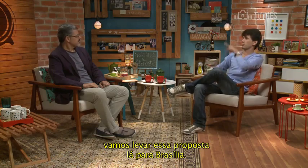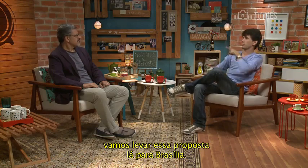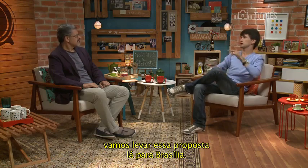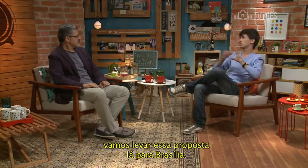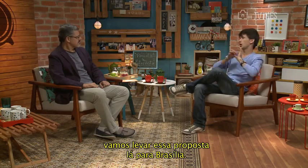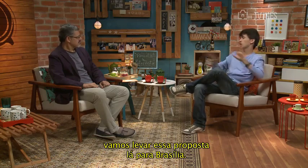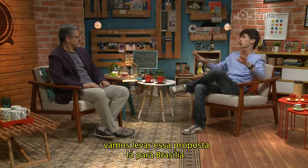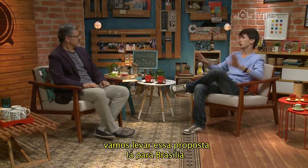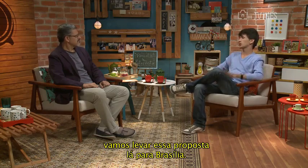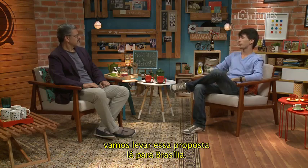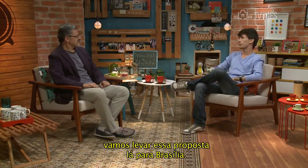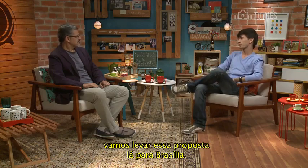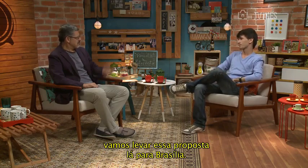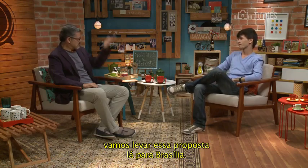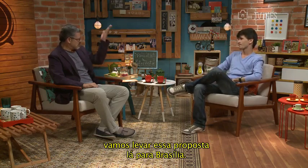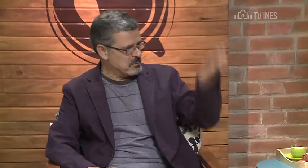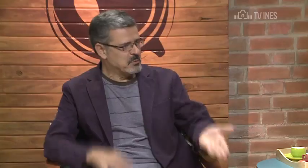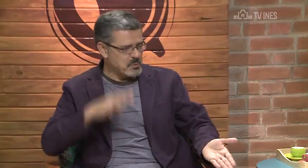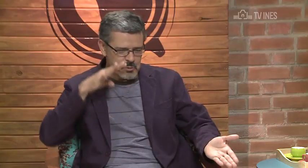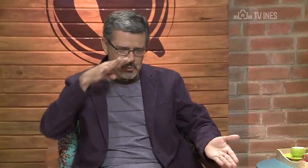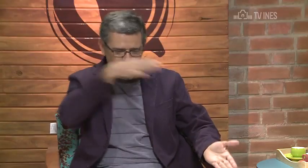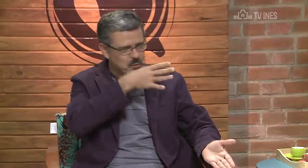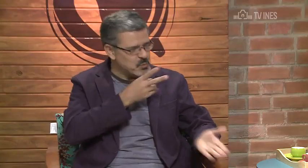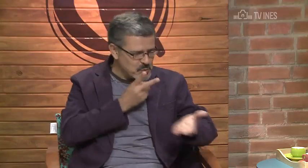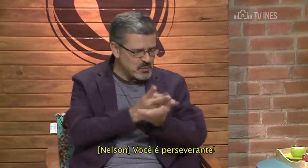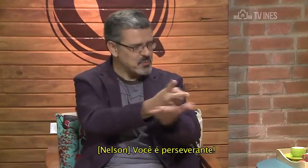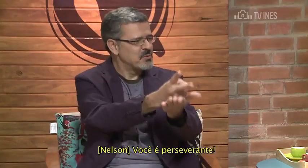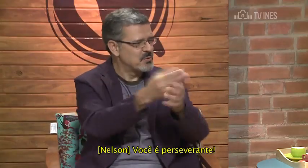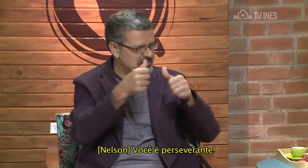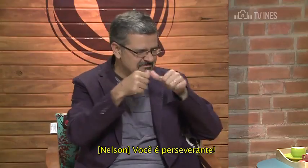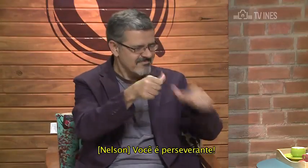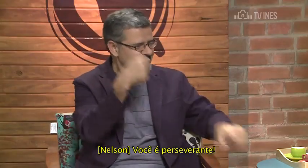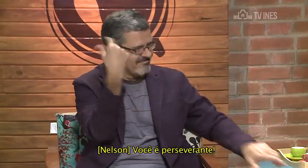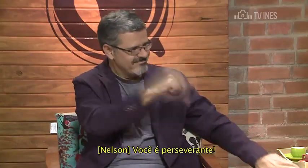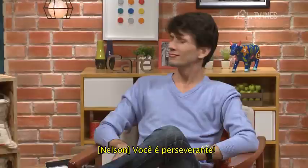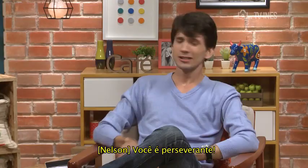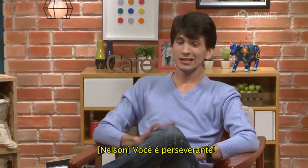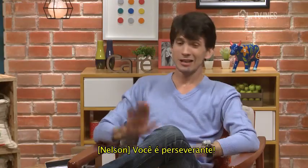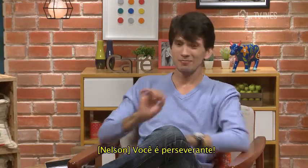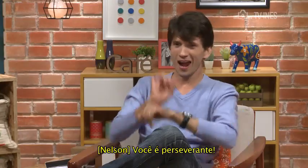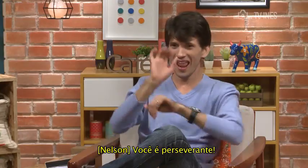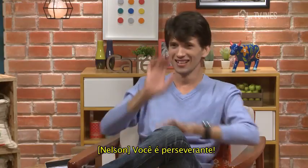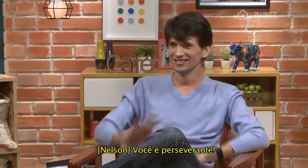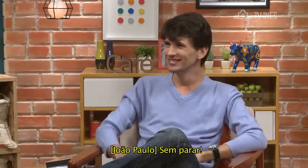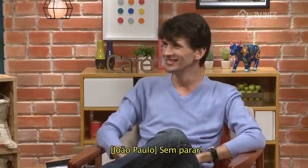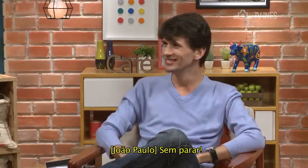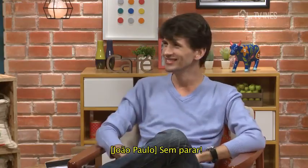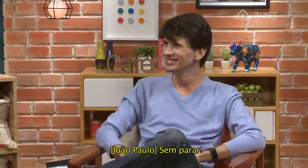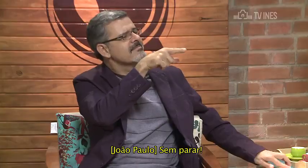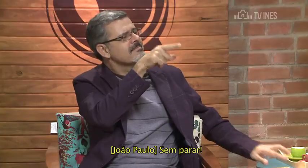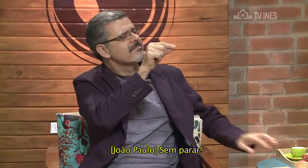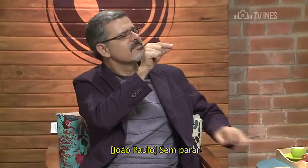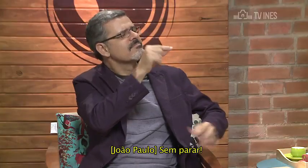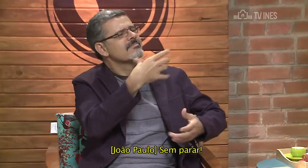levar essa proposta lá para Brasília se você é perseverante e sem parar